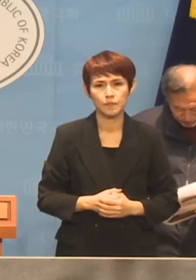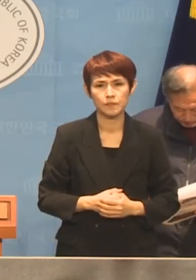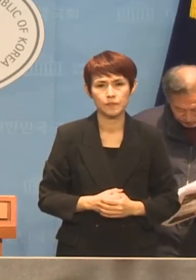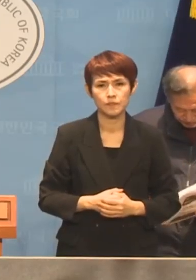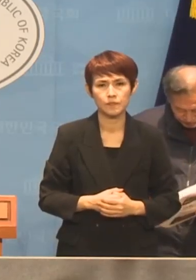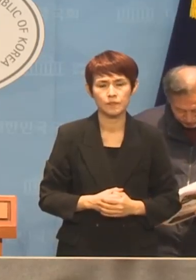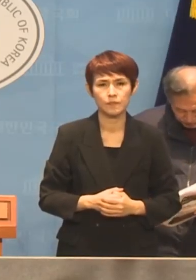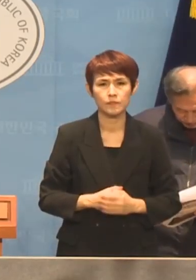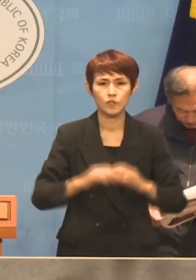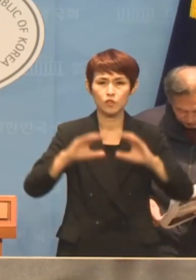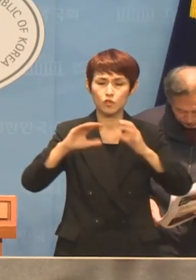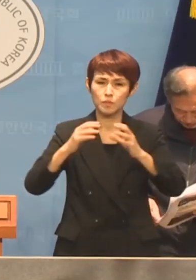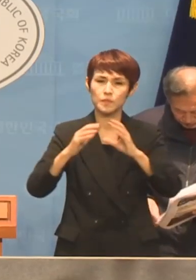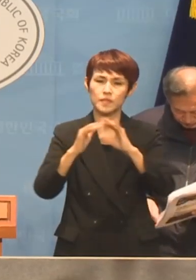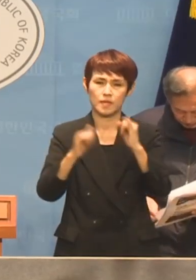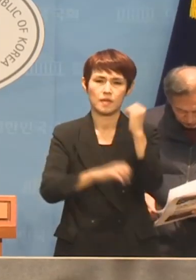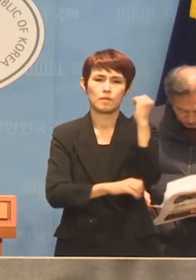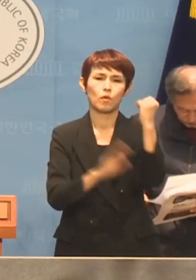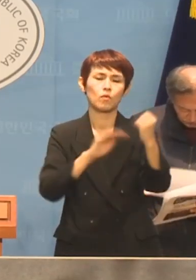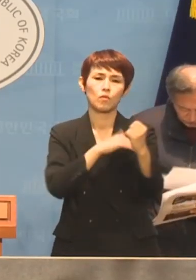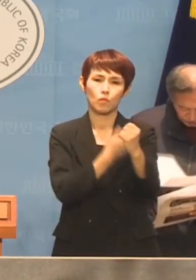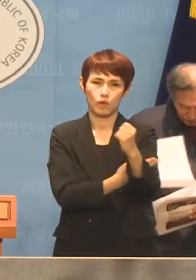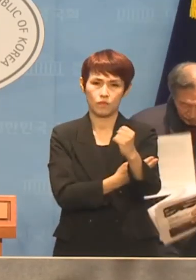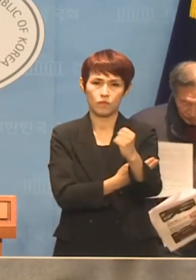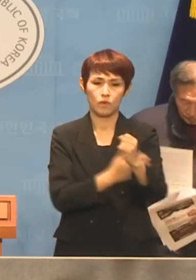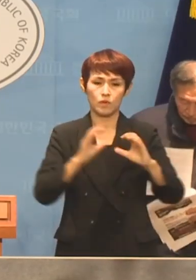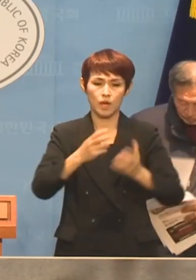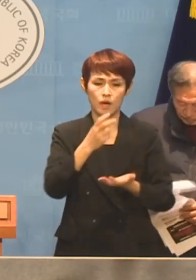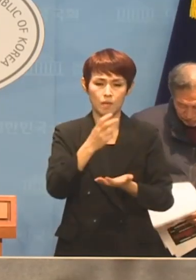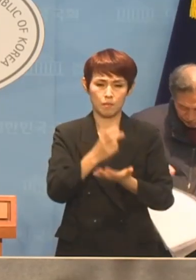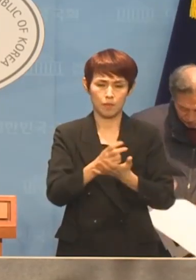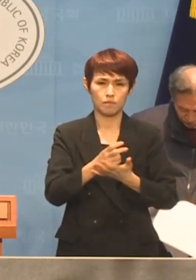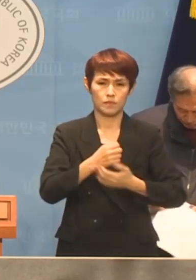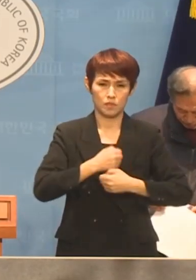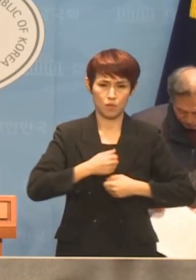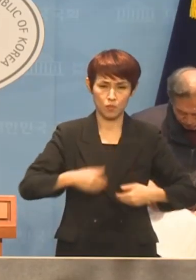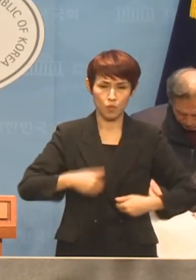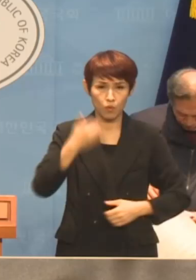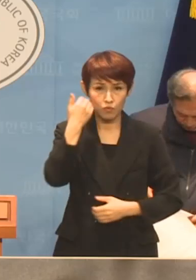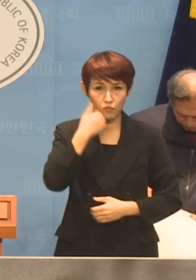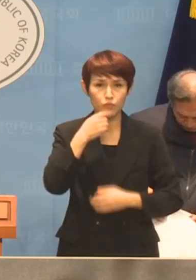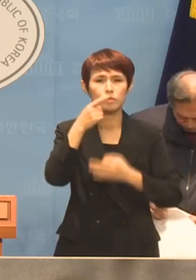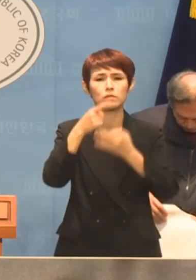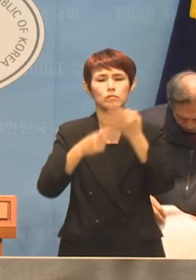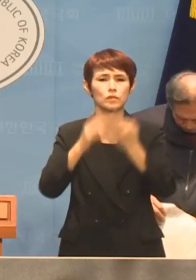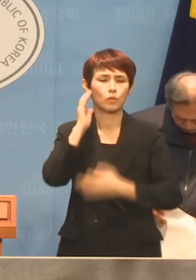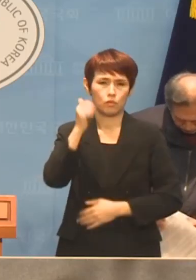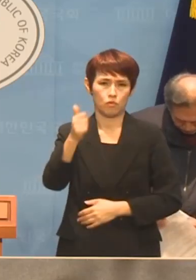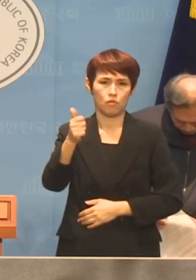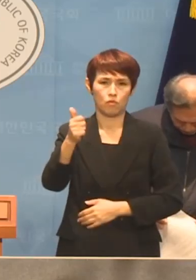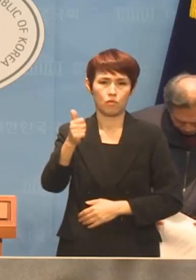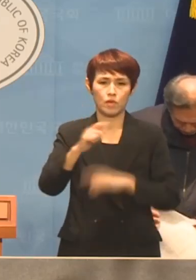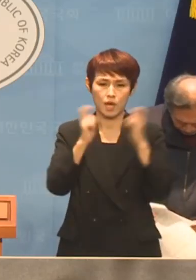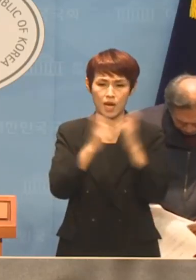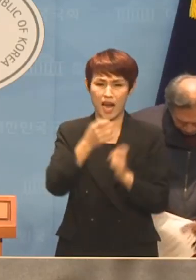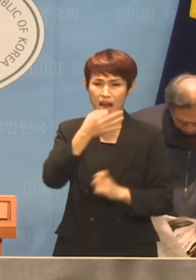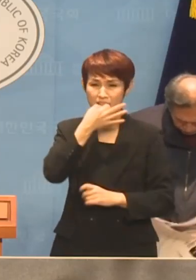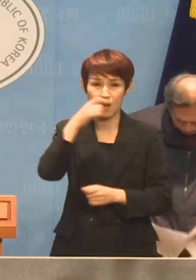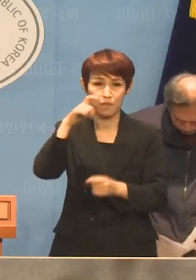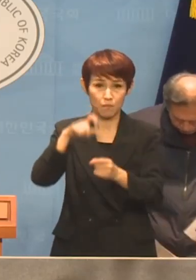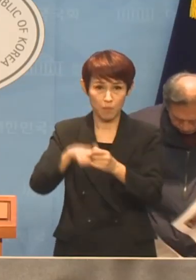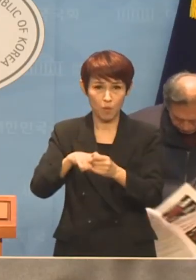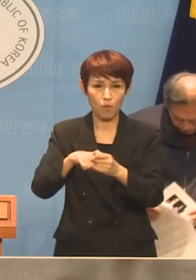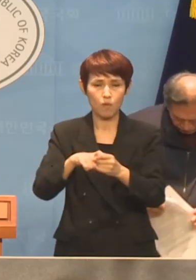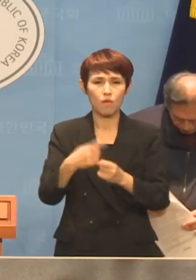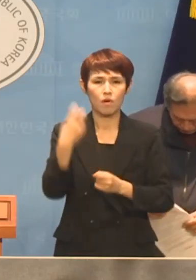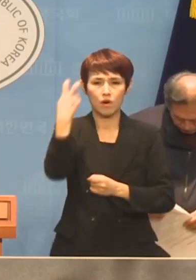급기야 국민의 기본권과 헌법을 수호해야 할 대통령은 자신의 사익을 위해 검찰 독재도